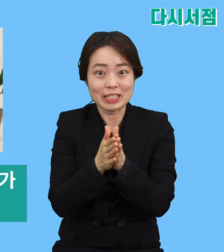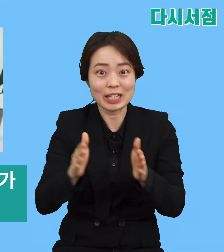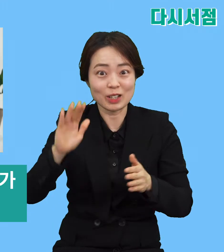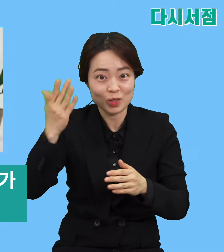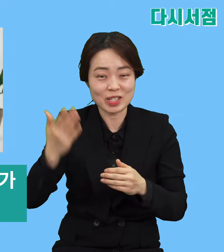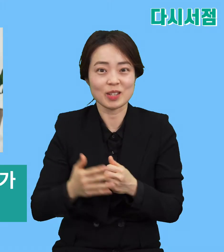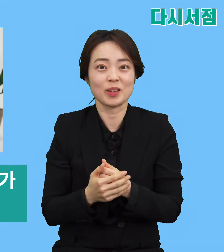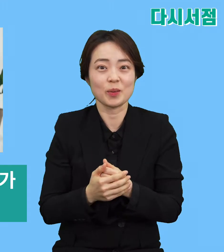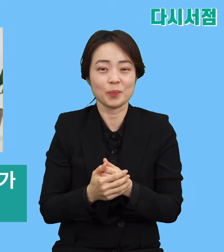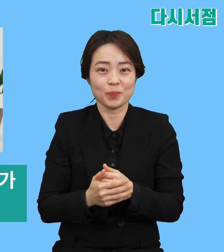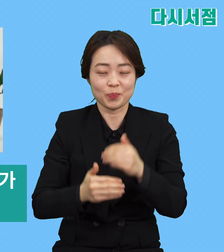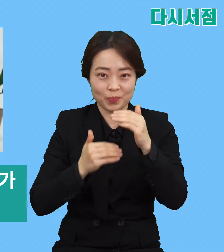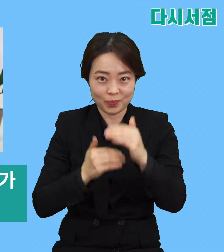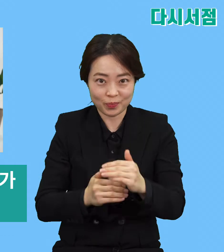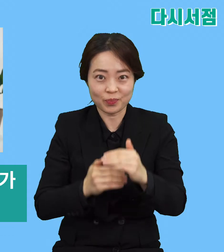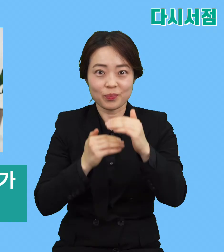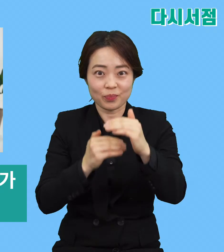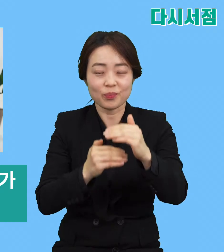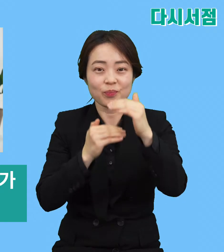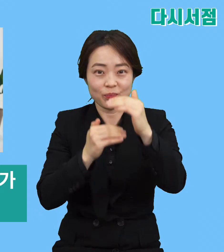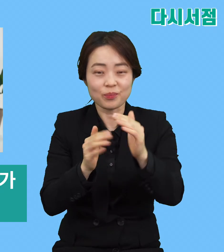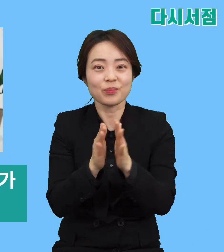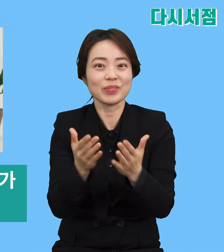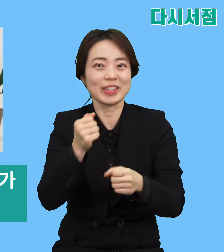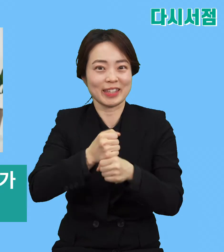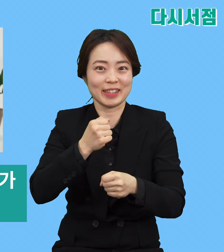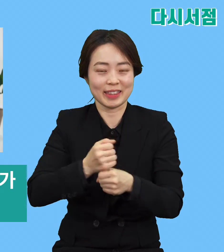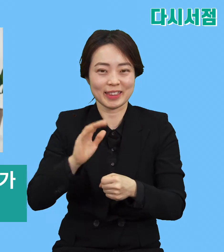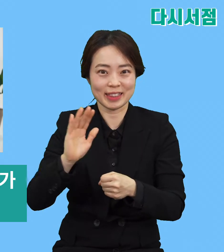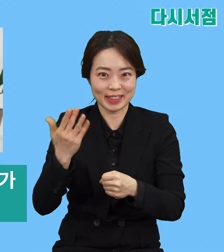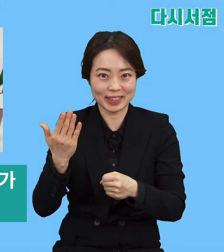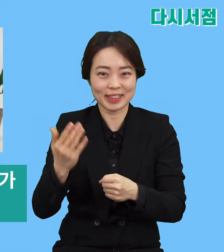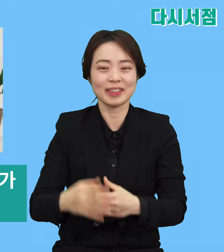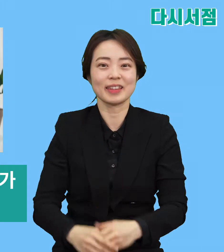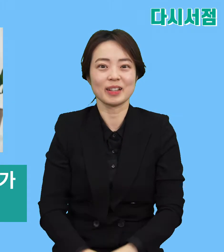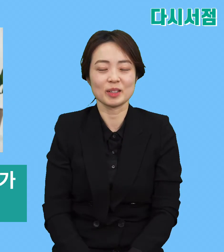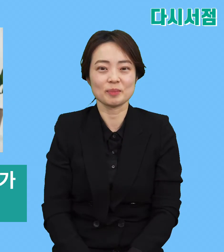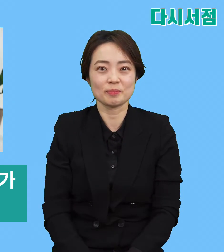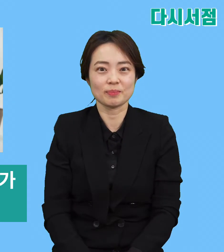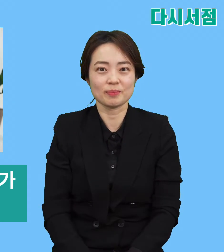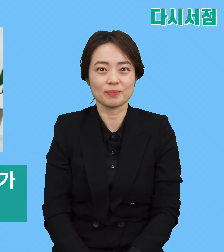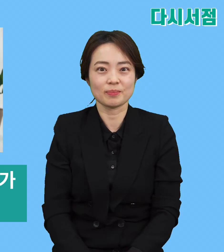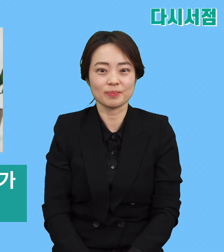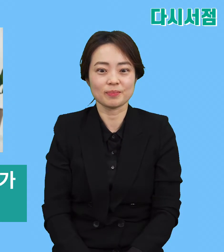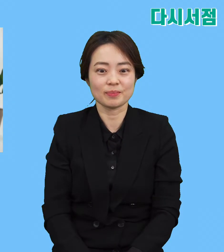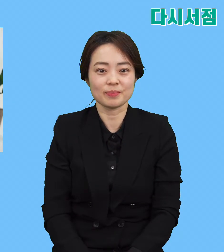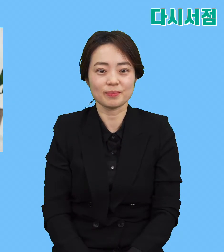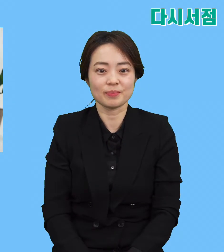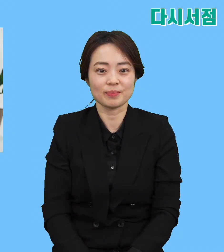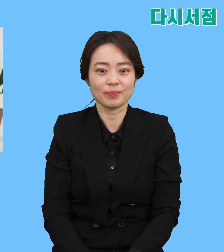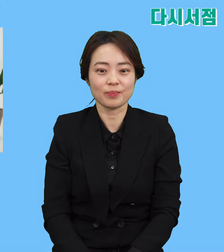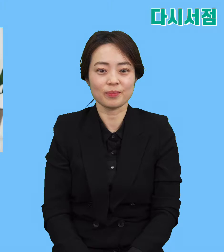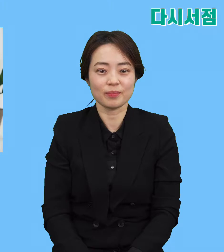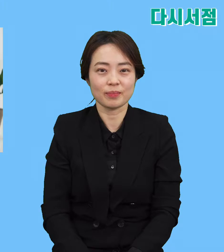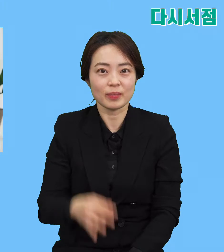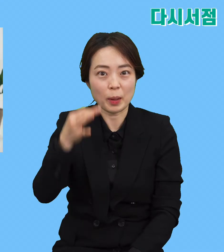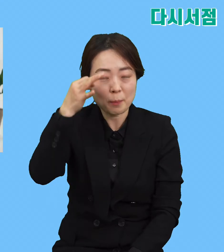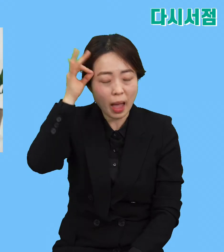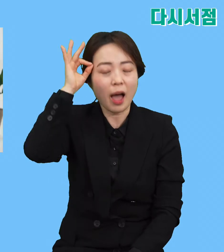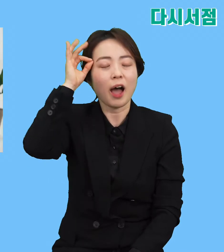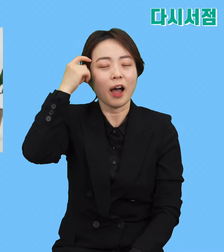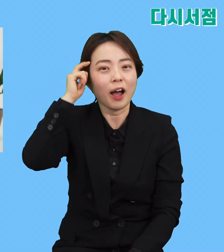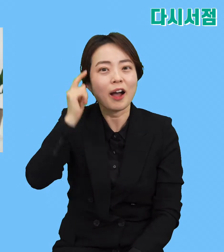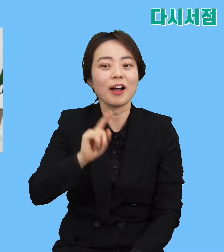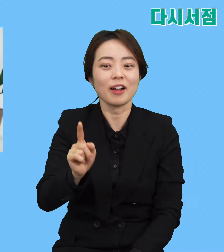그 뭔가 점이었던 프로젝트가 선이 된 계기였거든요. 그래서 그때 생각한